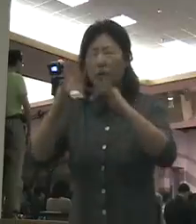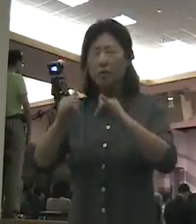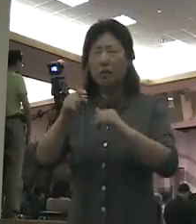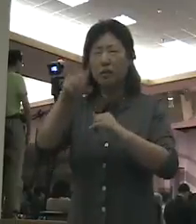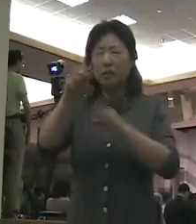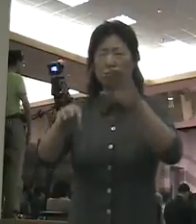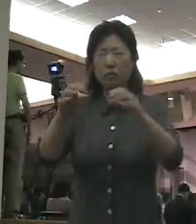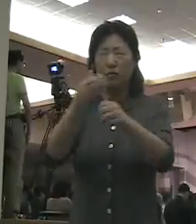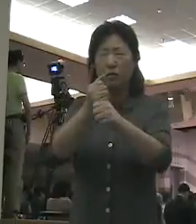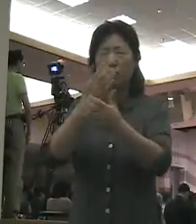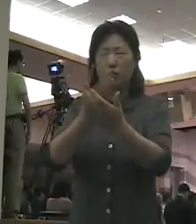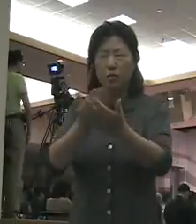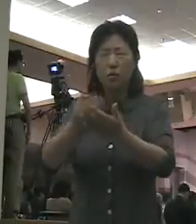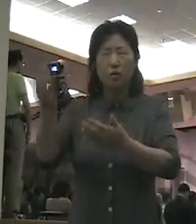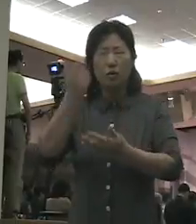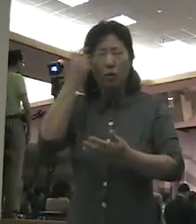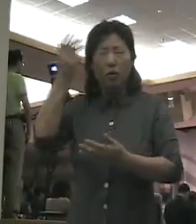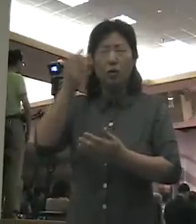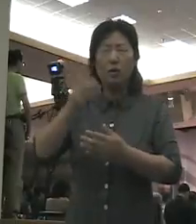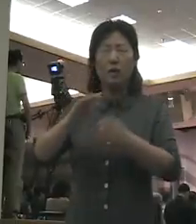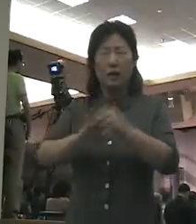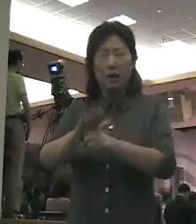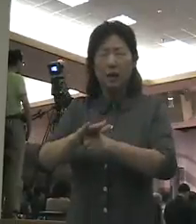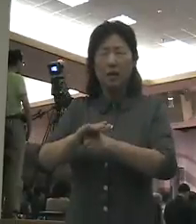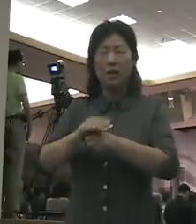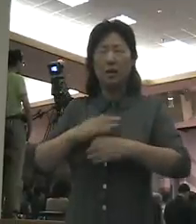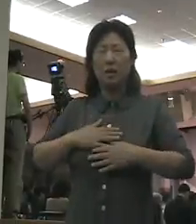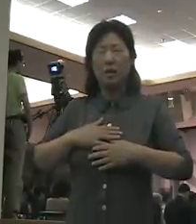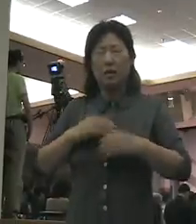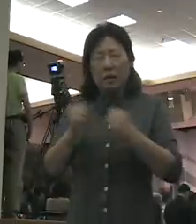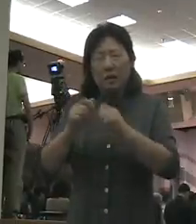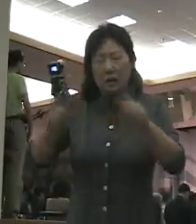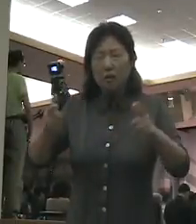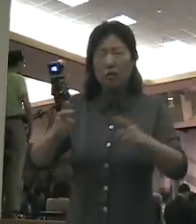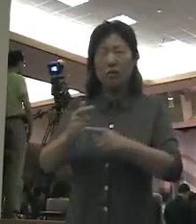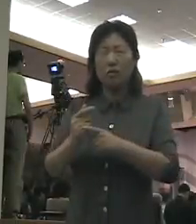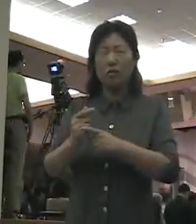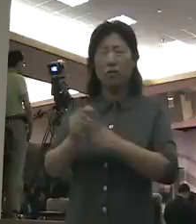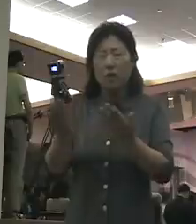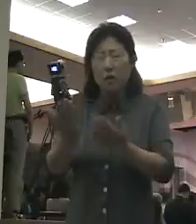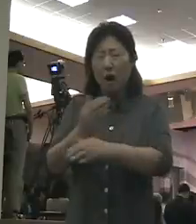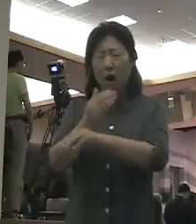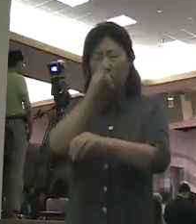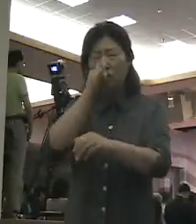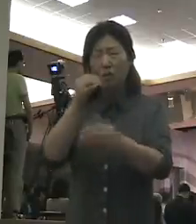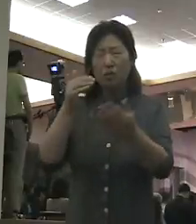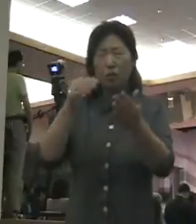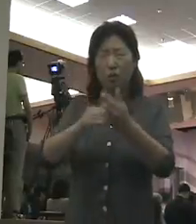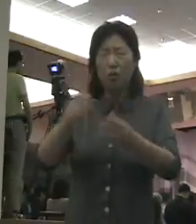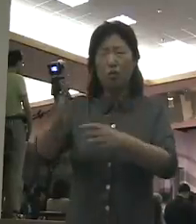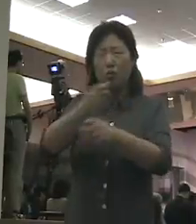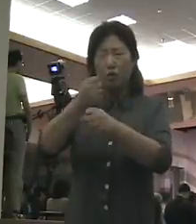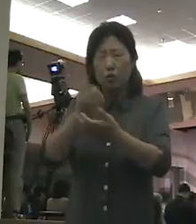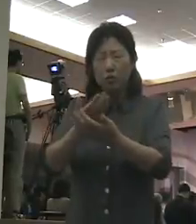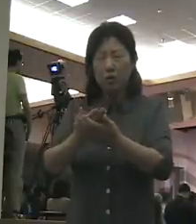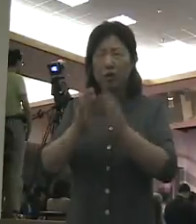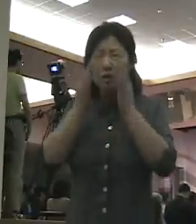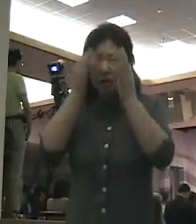주시고 영혼을 사랑하는 마음이 식지 않으며 팀이 계속하여 한 영으로 사역할 수 있도록 묶어주시기를 간절히 기도합니다. 오늘도